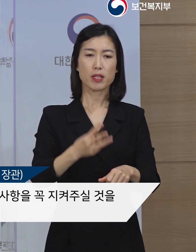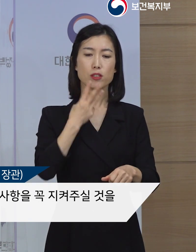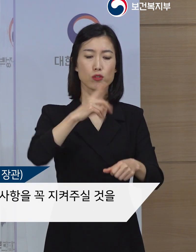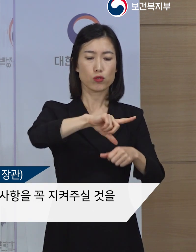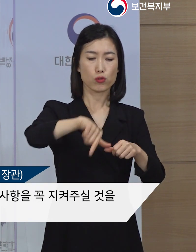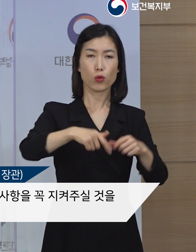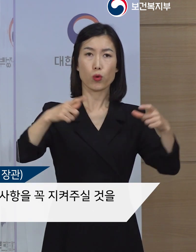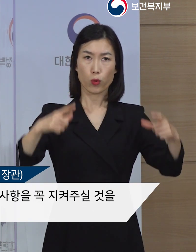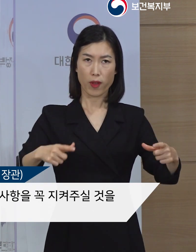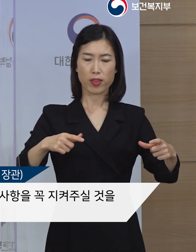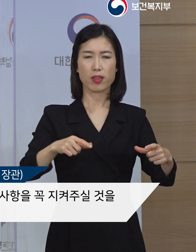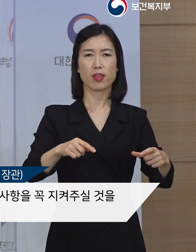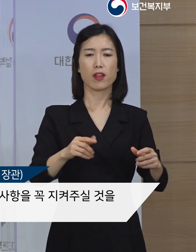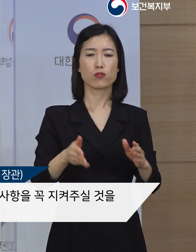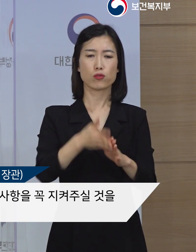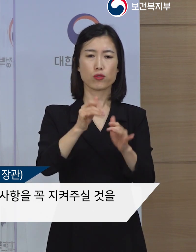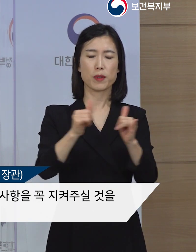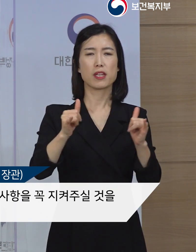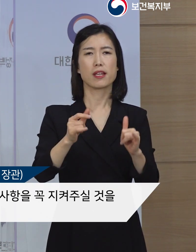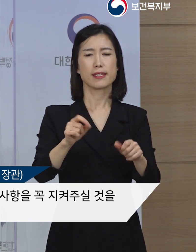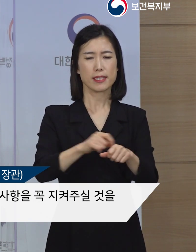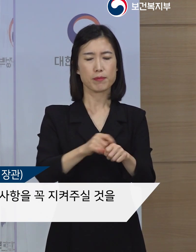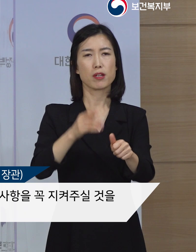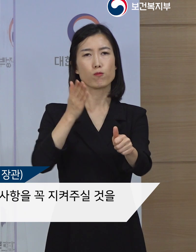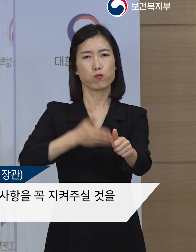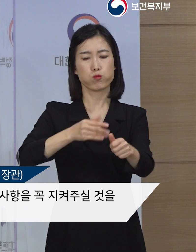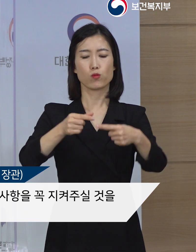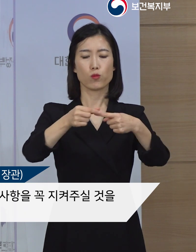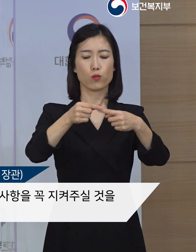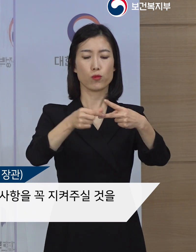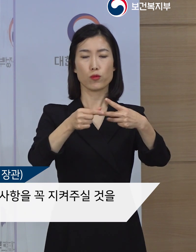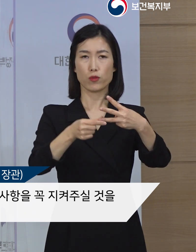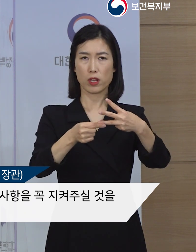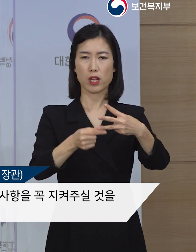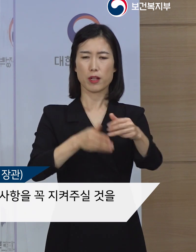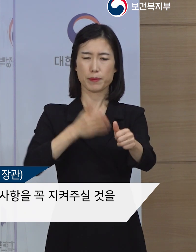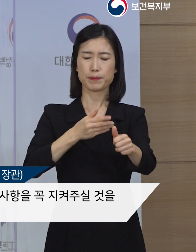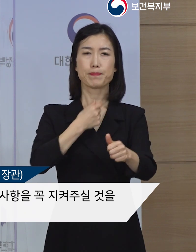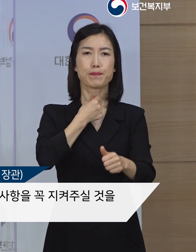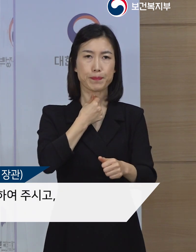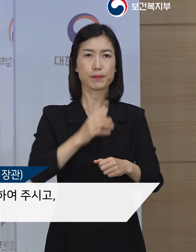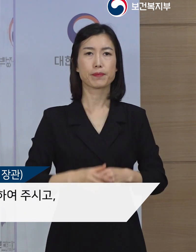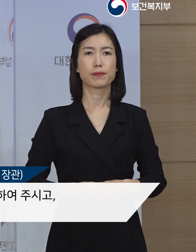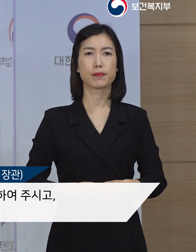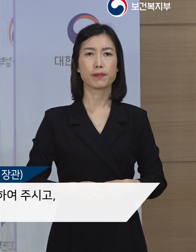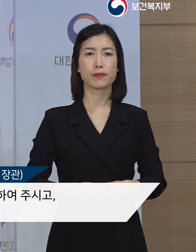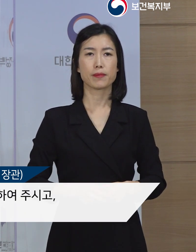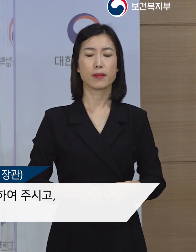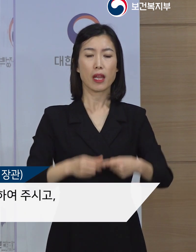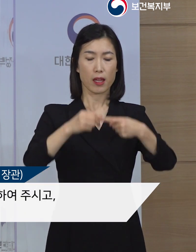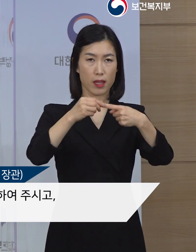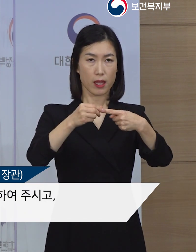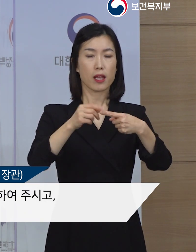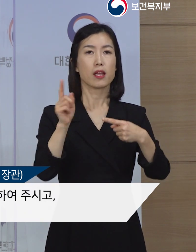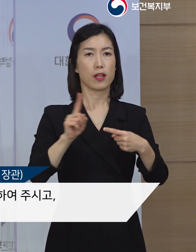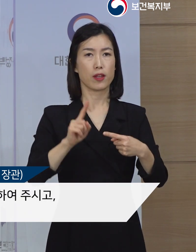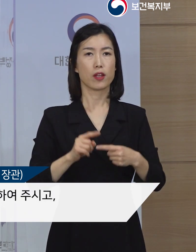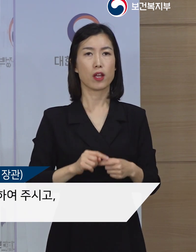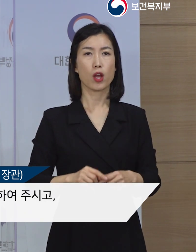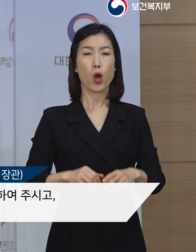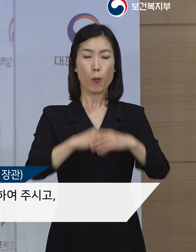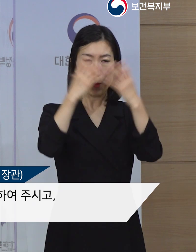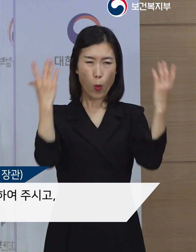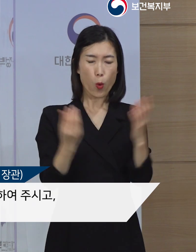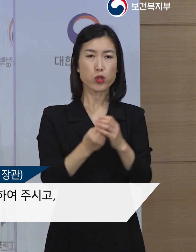주민들에게 다음과 같은 세 가지 사항을 꼭 지켜주실 것을 당부드립니다. 가장 우선적으로는